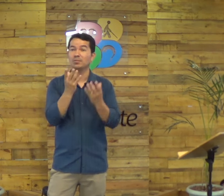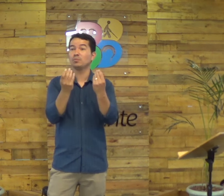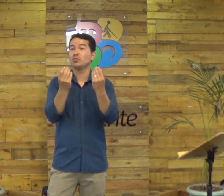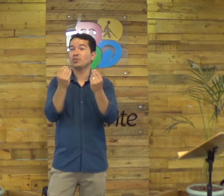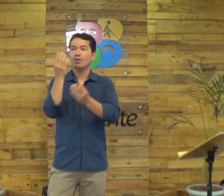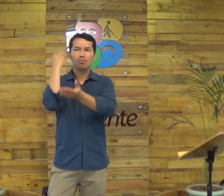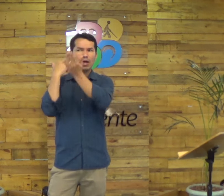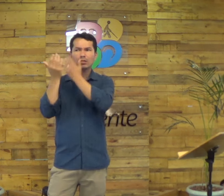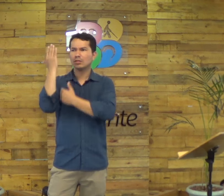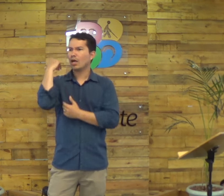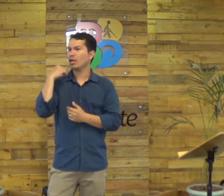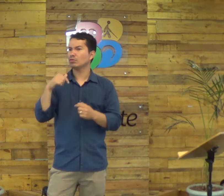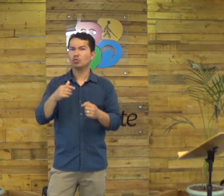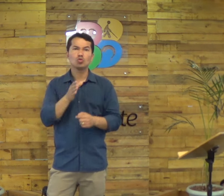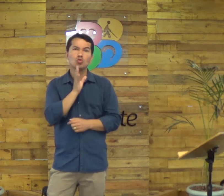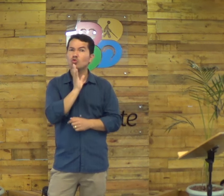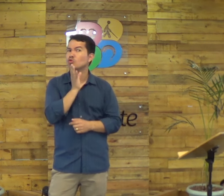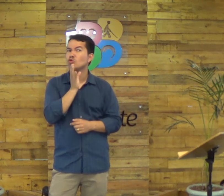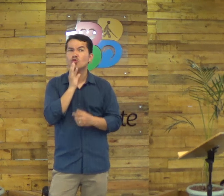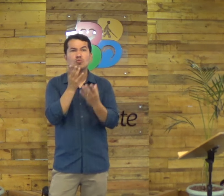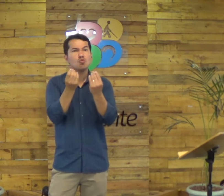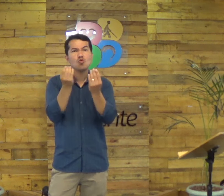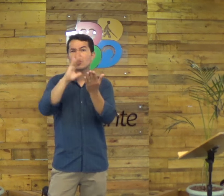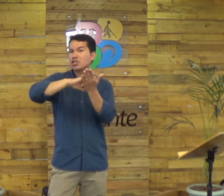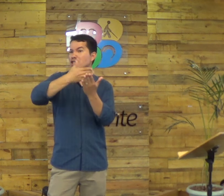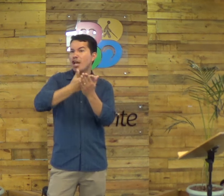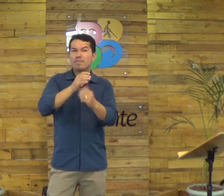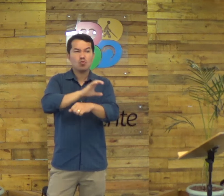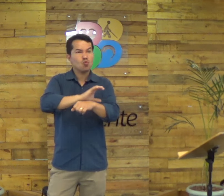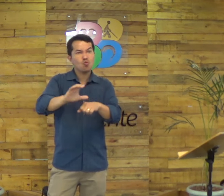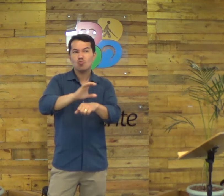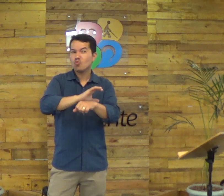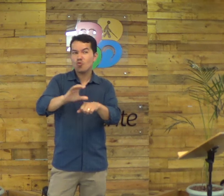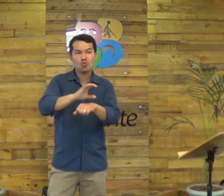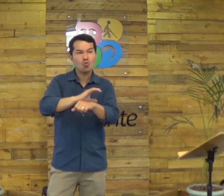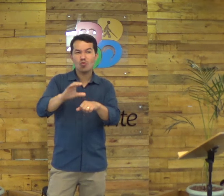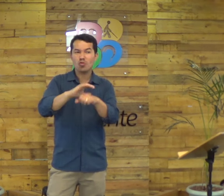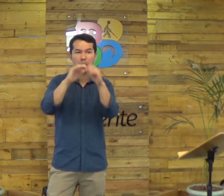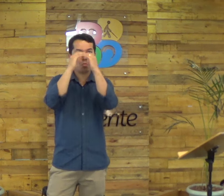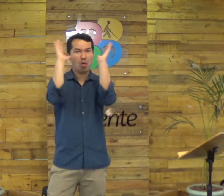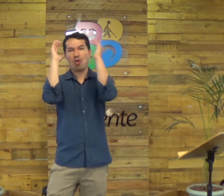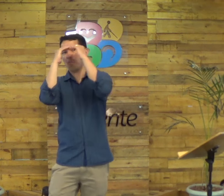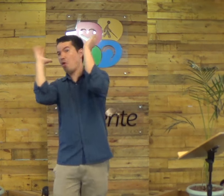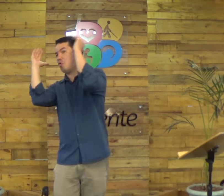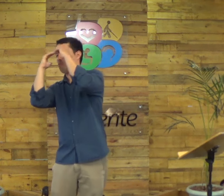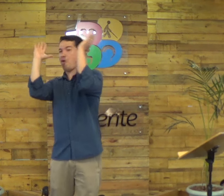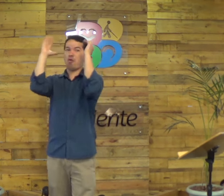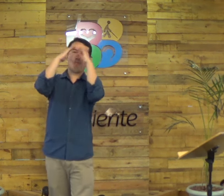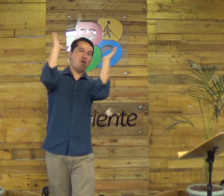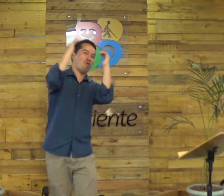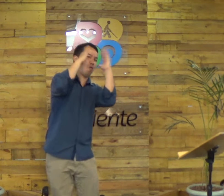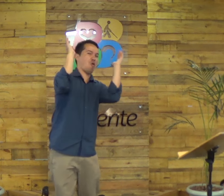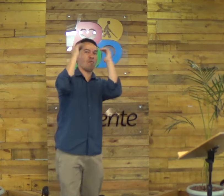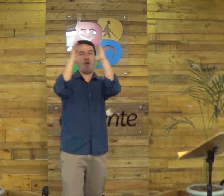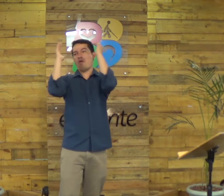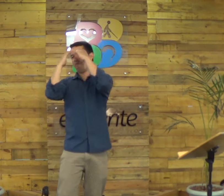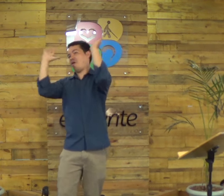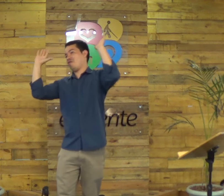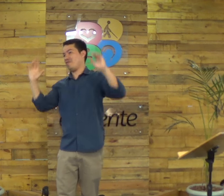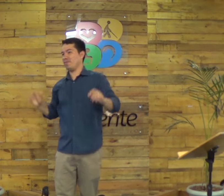Eu conheço muita gente no passado, muitos intérpretes, conheci no passado, né, intérpretes que saíram das suas